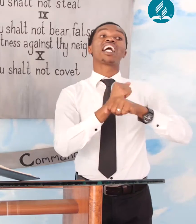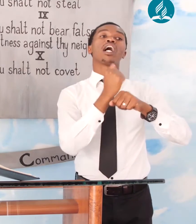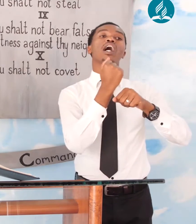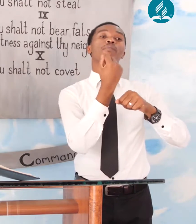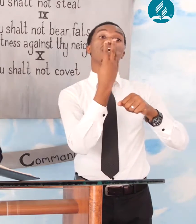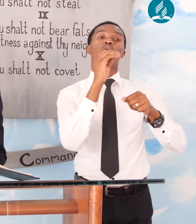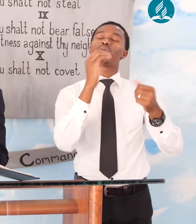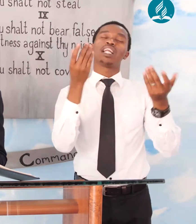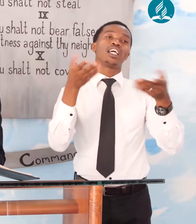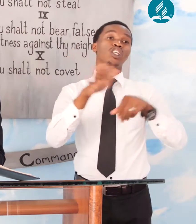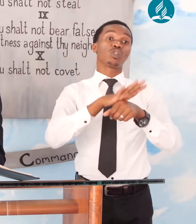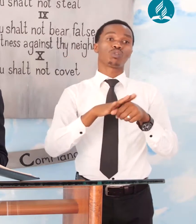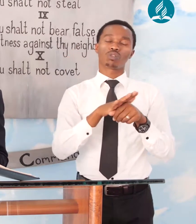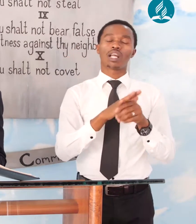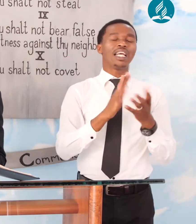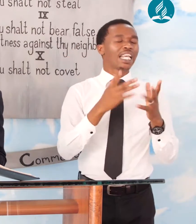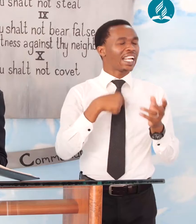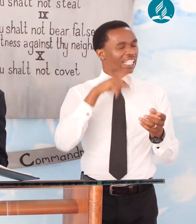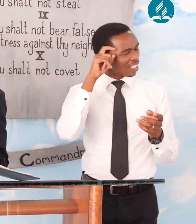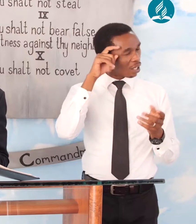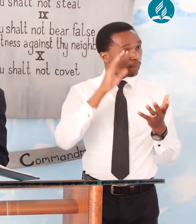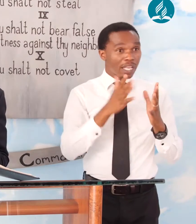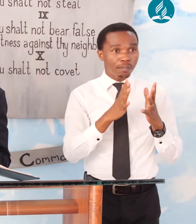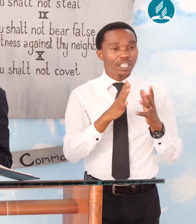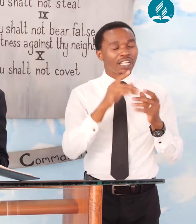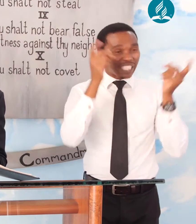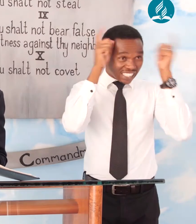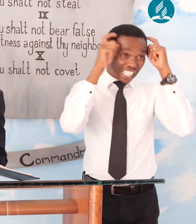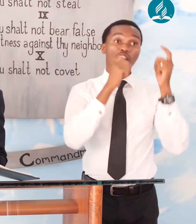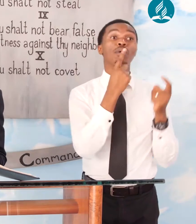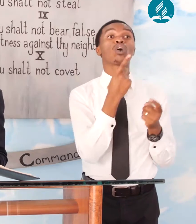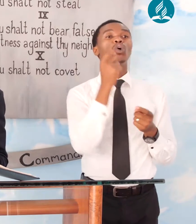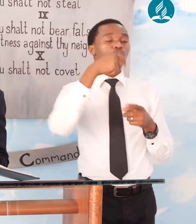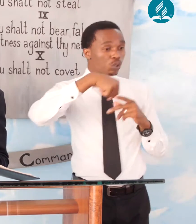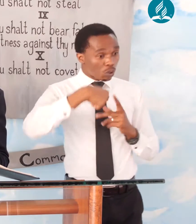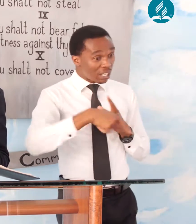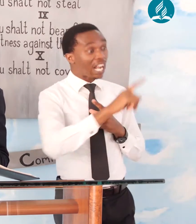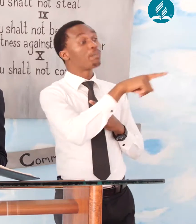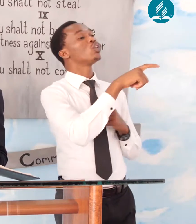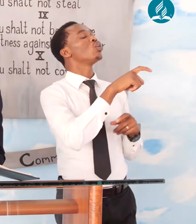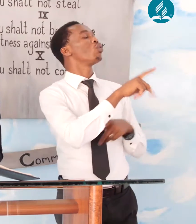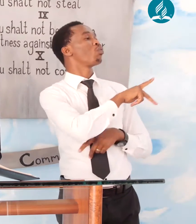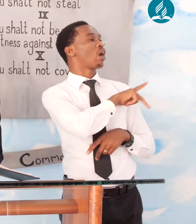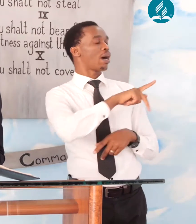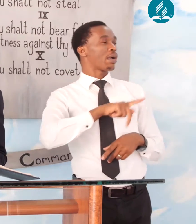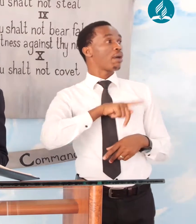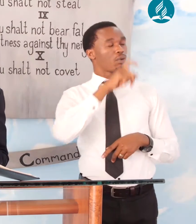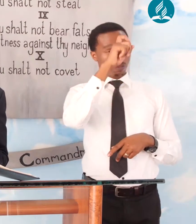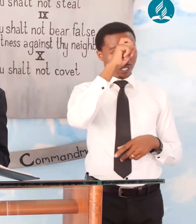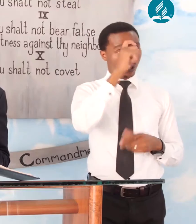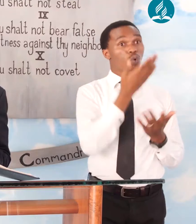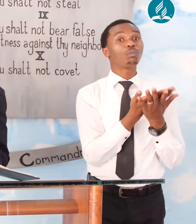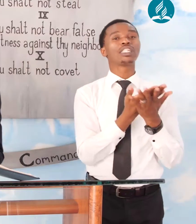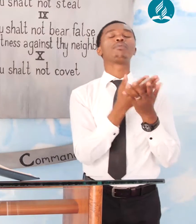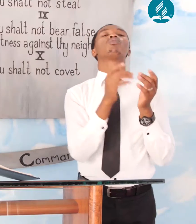Satani yamubwiye ati umva subira kwa farao umusaba imbabazi nta kabuza zakubabarira